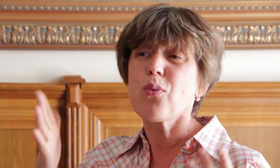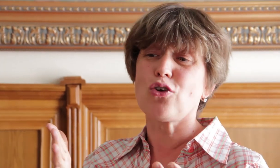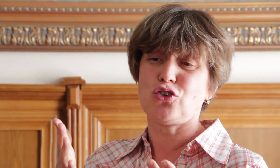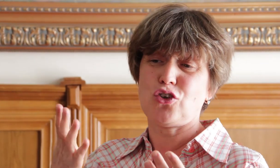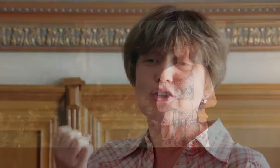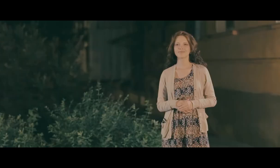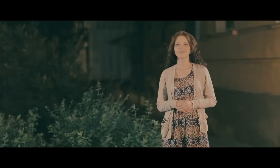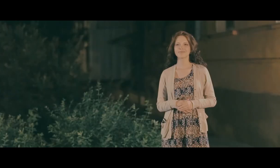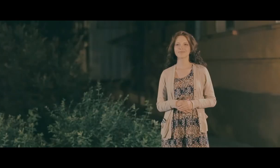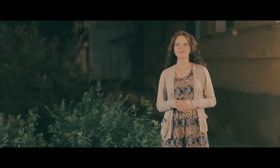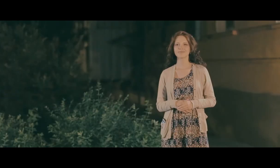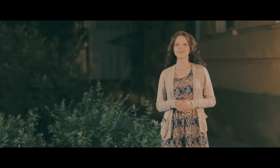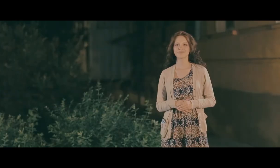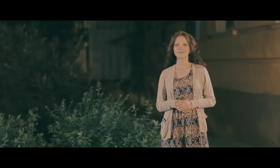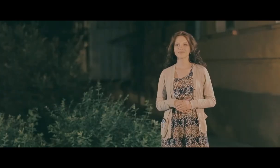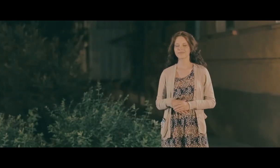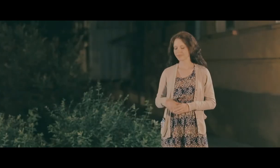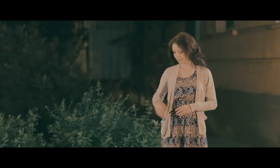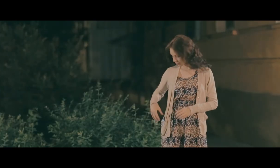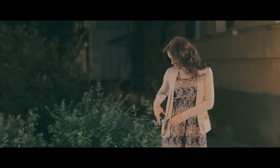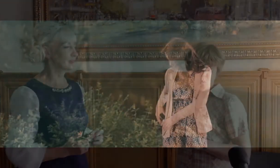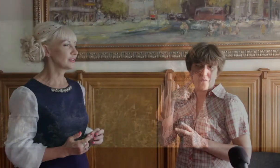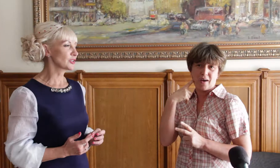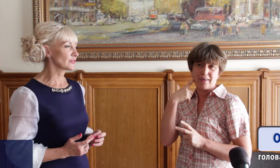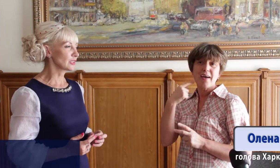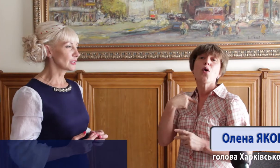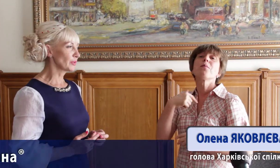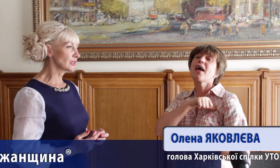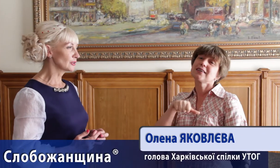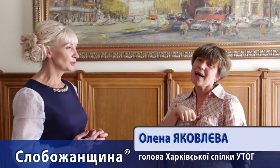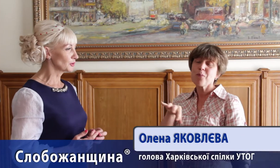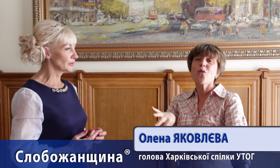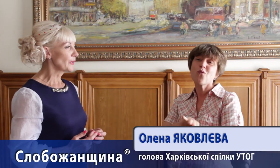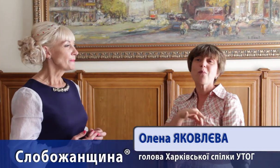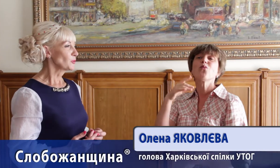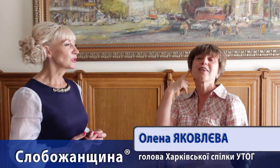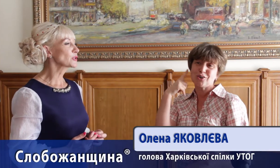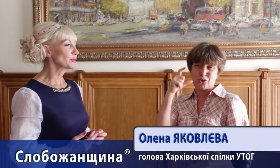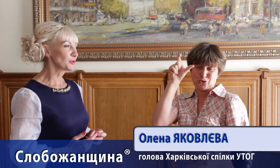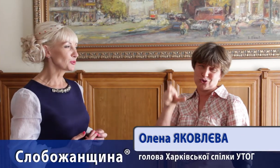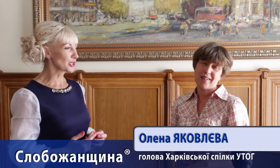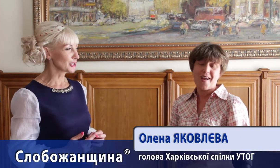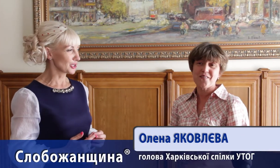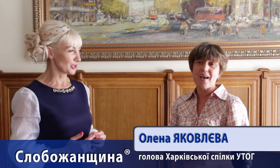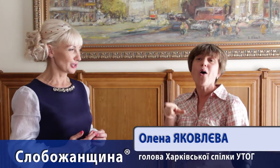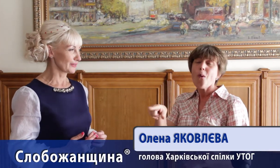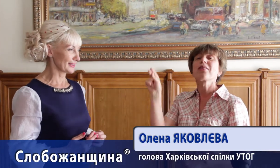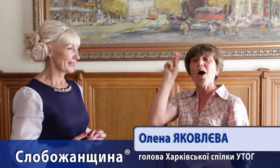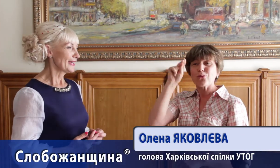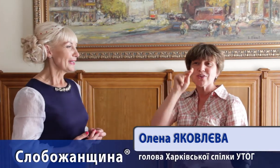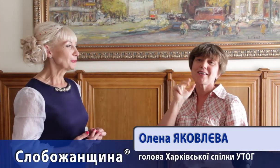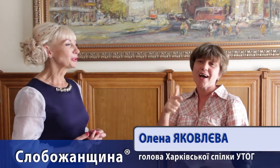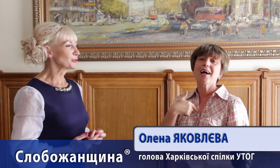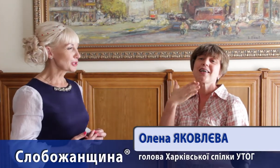чомусь навіть може асоціювати себе з героїнею короткометражки. Дівчинка зустріла парня глухого. У мене у самого муж слышащий